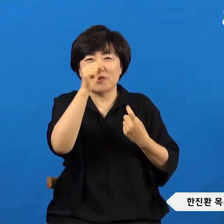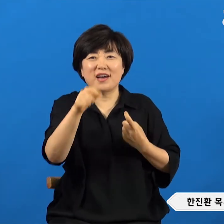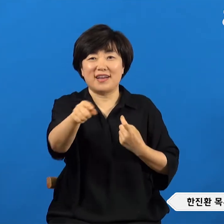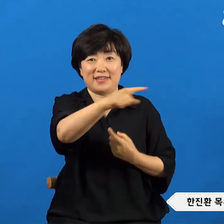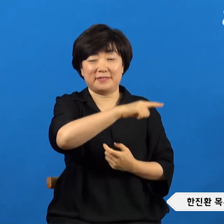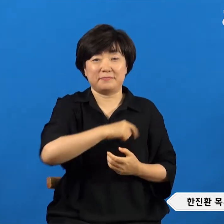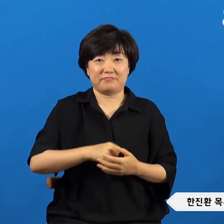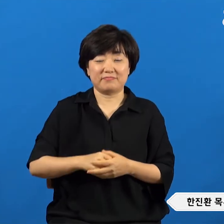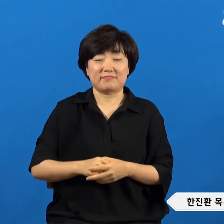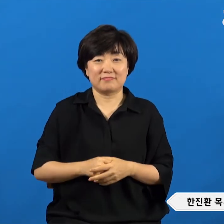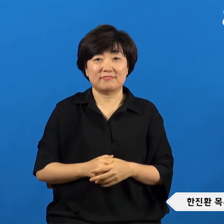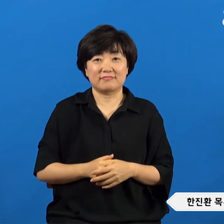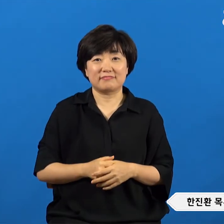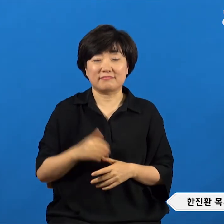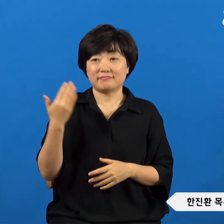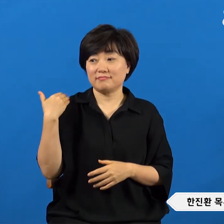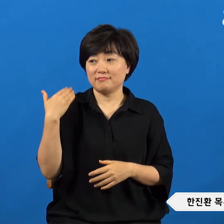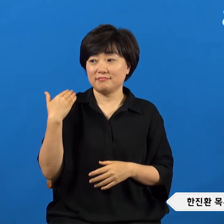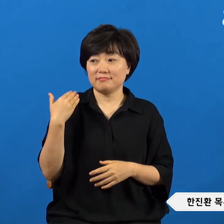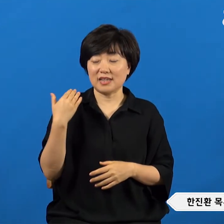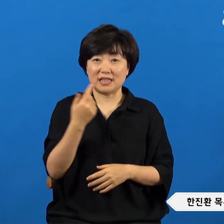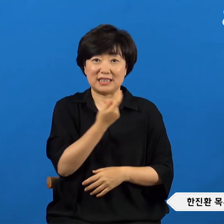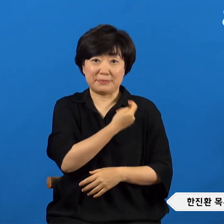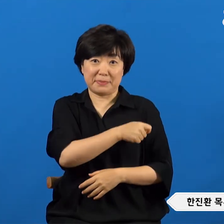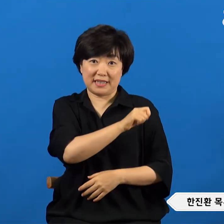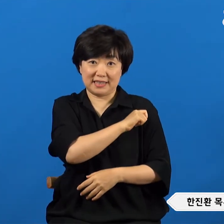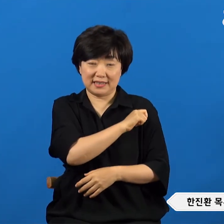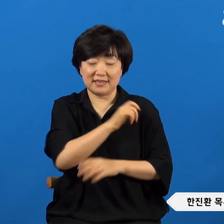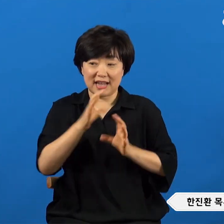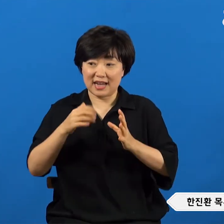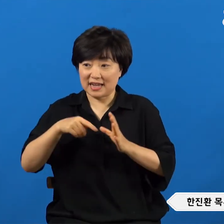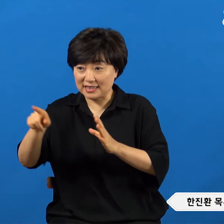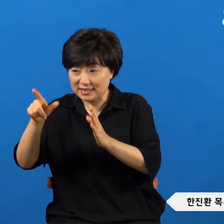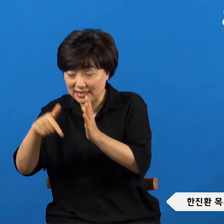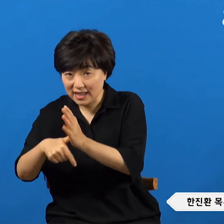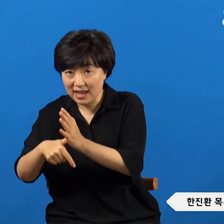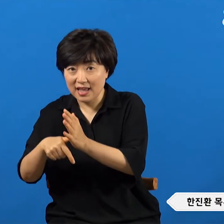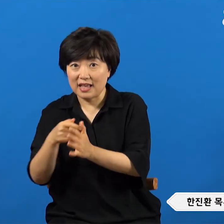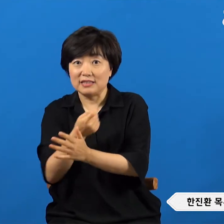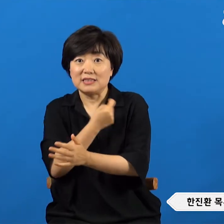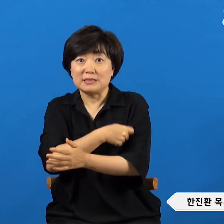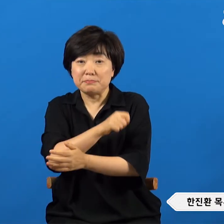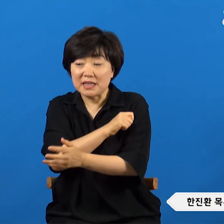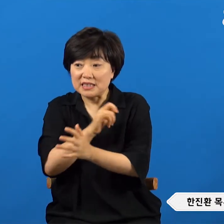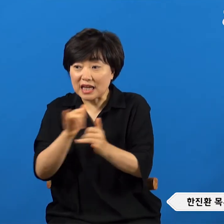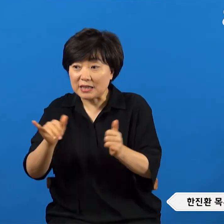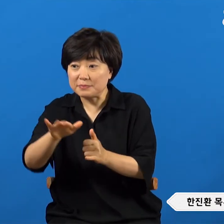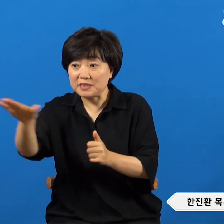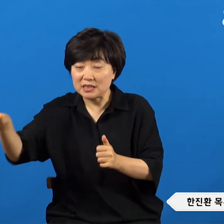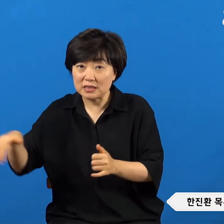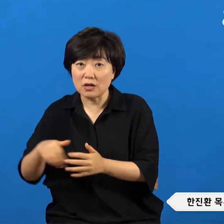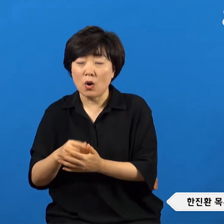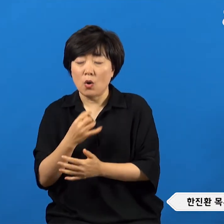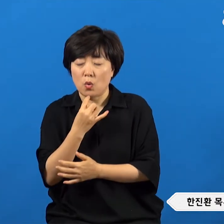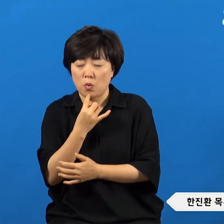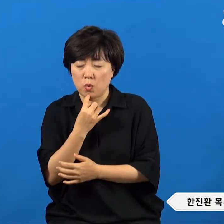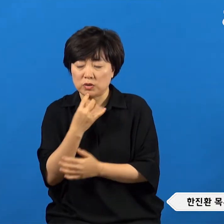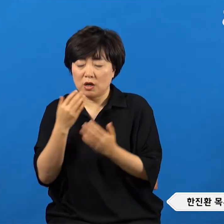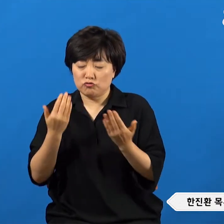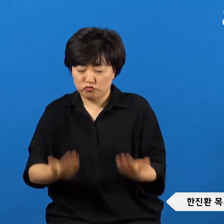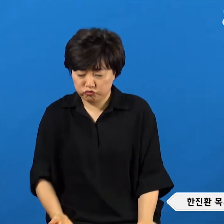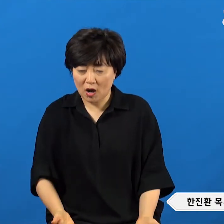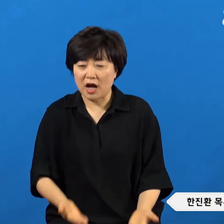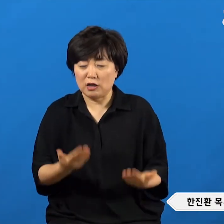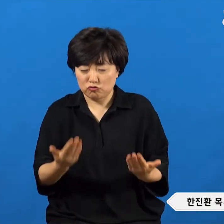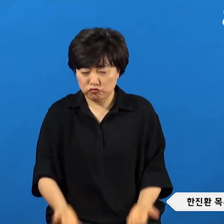같습니다. 지난번 스페인에 갔을 때 선교사님 얘기가 스페인 사람들은 오로지 휴가를